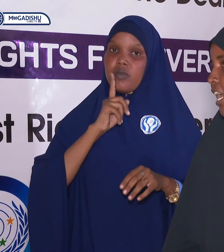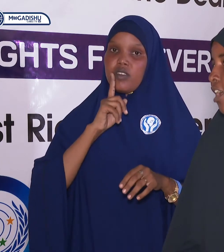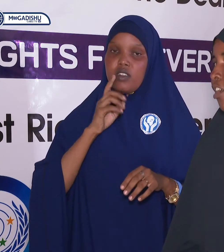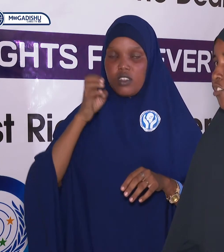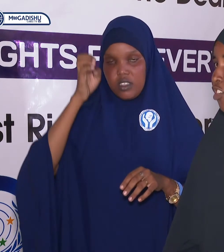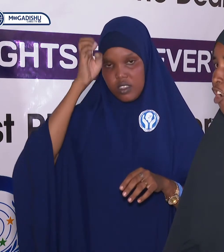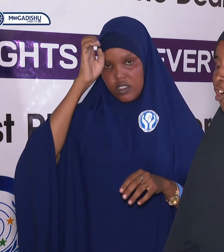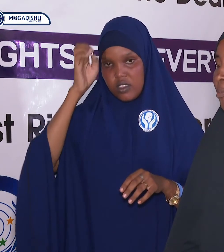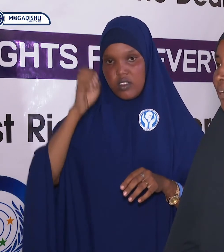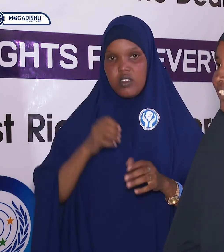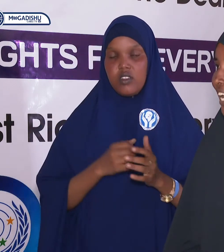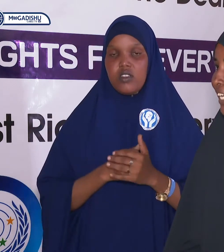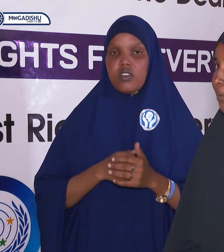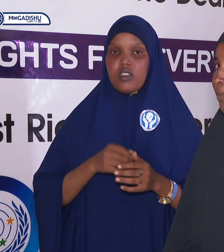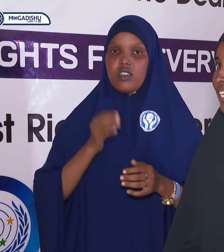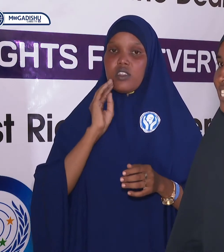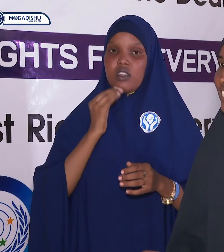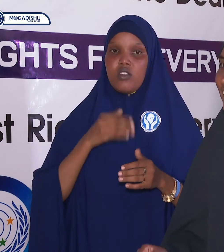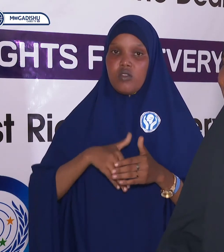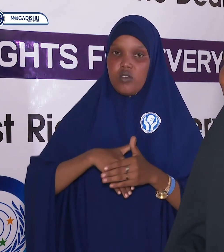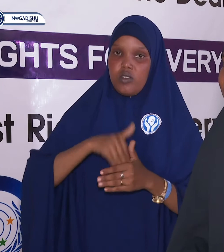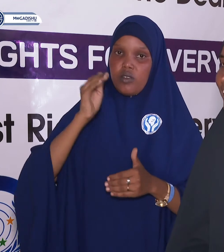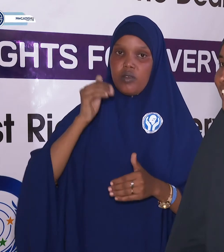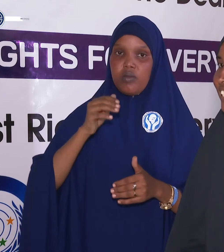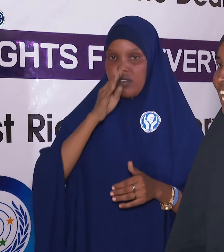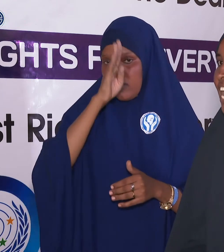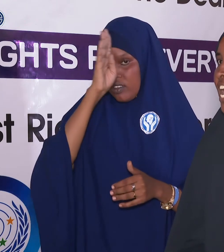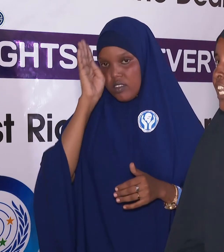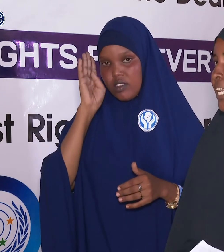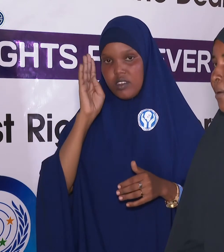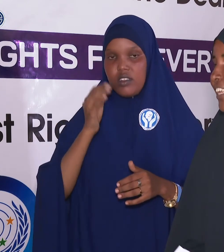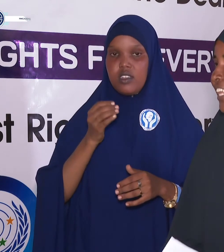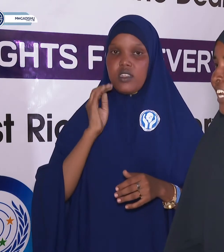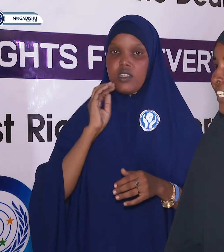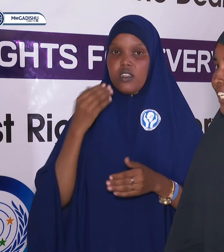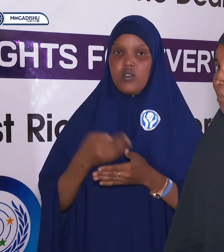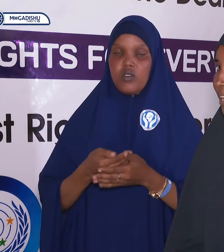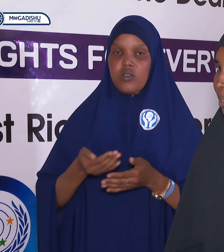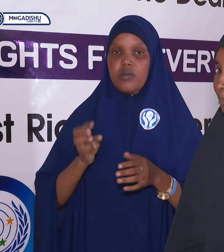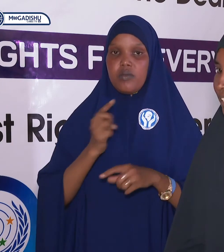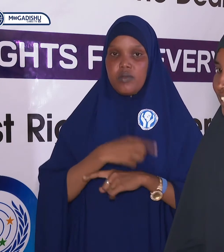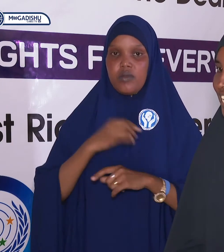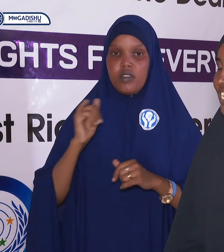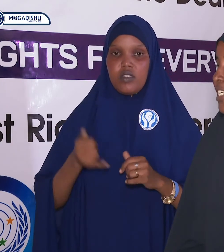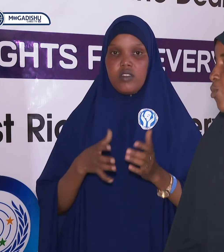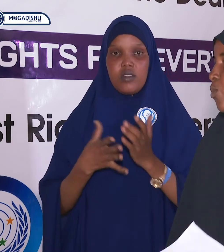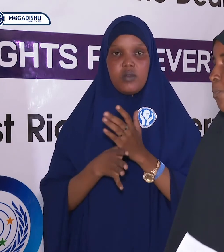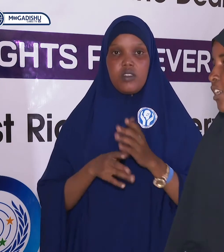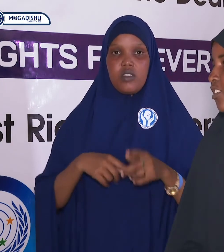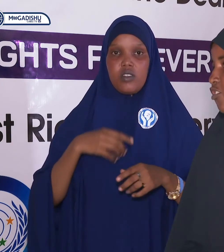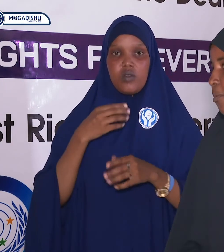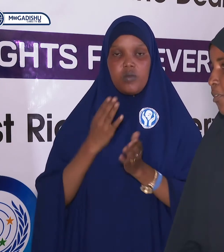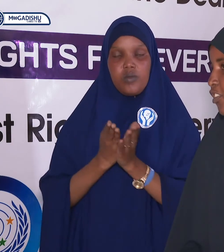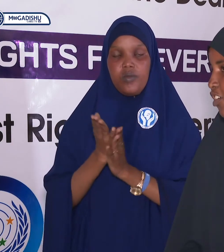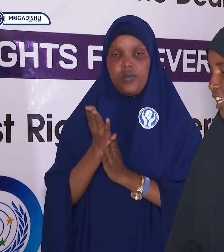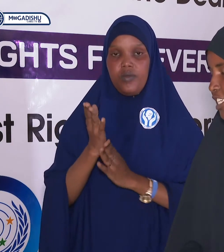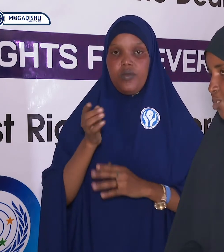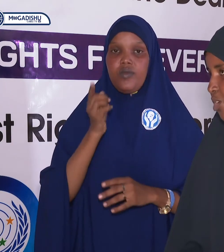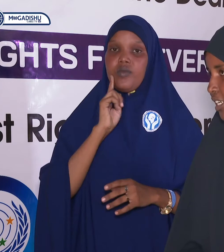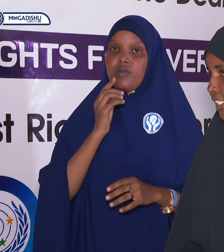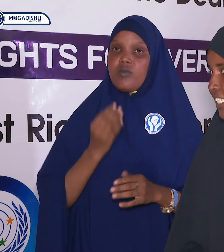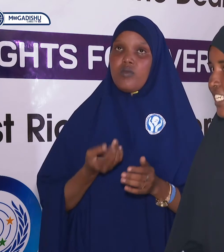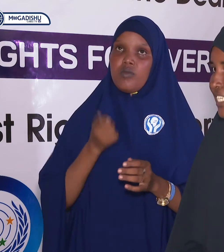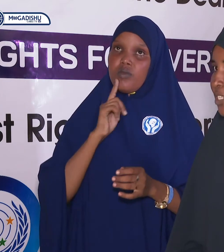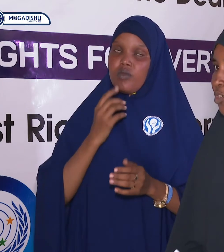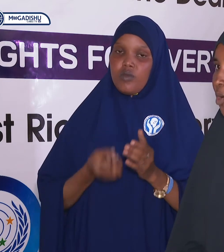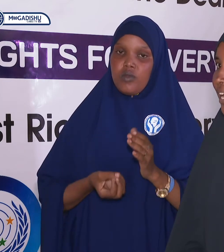xirfadley ah si loogu baxo jahliga berri si jeelka maanta jira dhibaatada ay ka maraan waxbarashada aysan kuwa berri soo bixi doona aysan